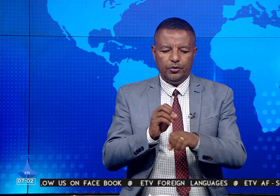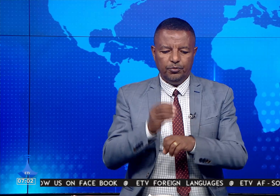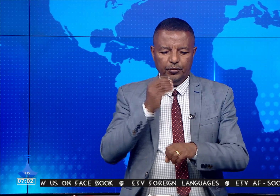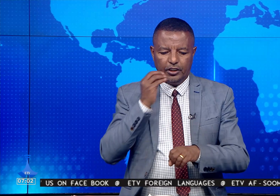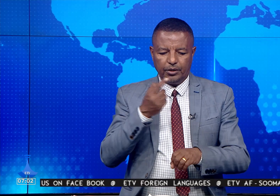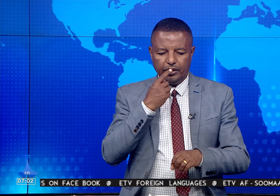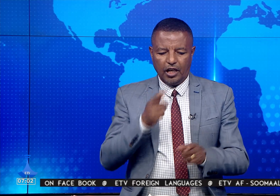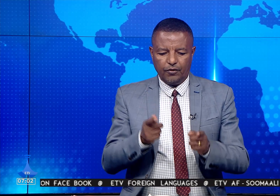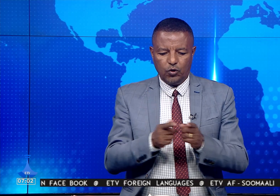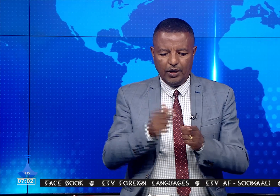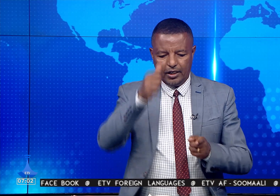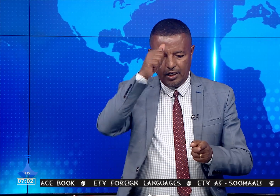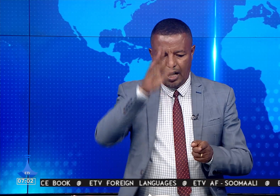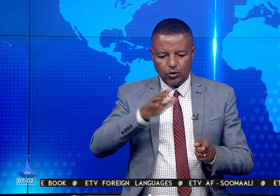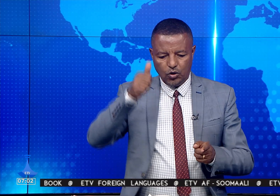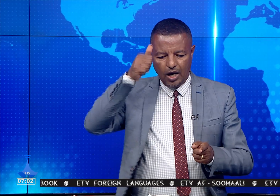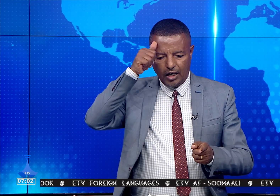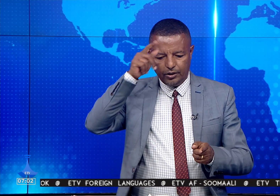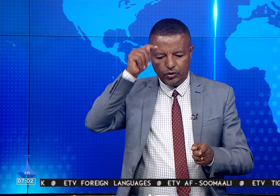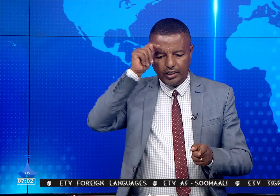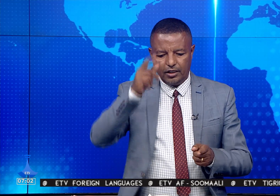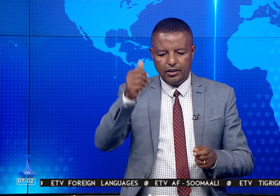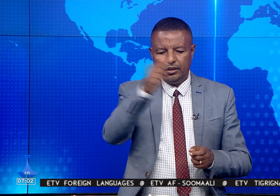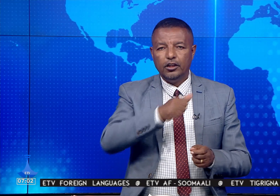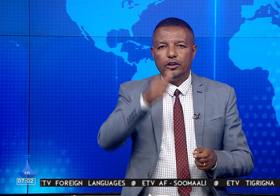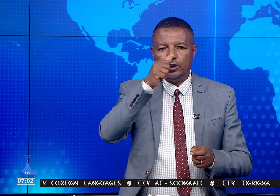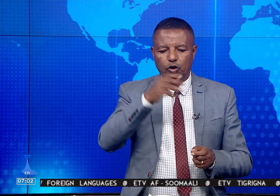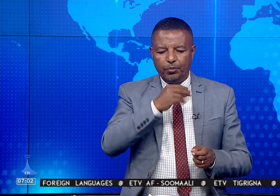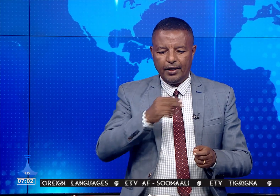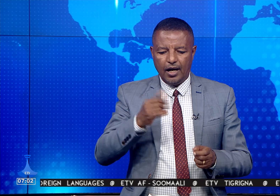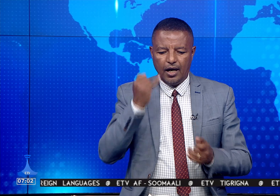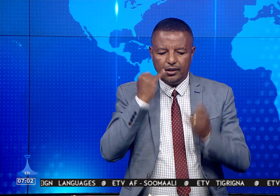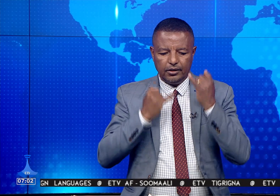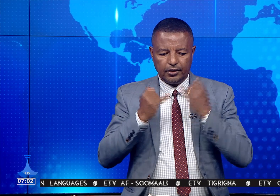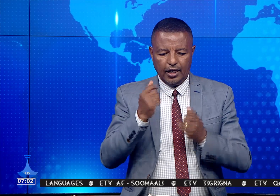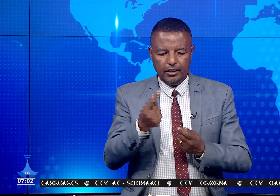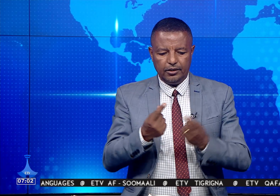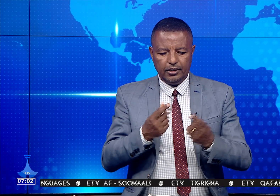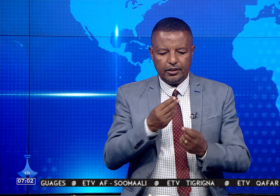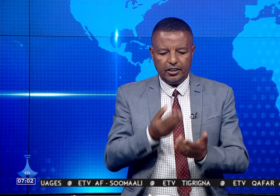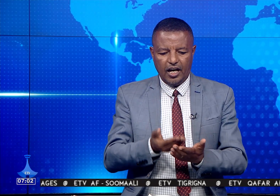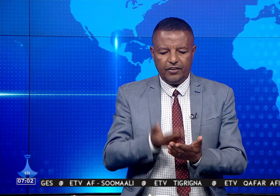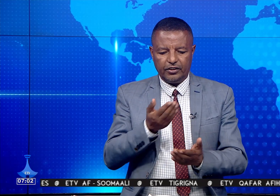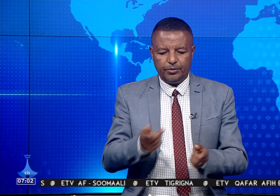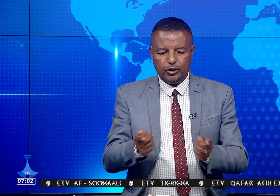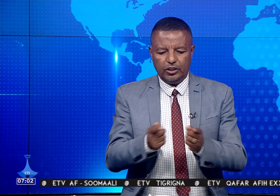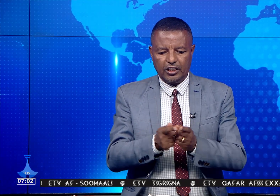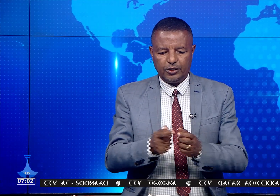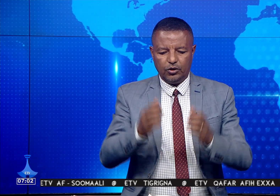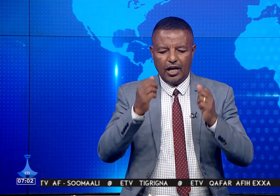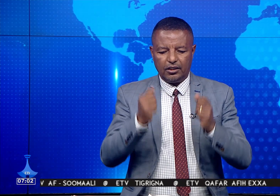የፌዴሬሽን ምክር ቤት አፈ ጉባኤ አቶ አገኘሁ ተሻገር ኢትዮጵያና እስራኤል የንግድና